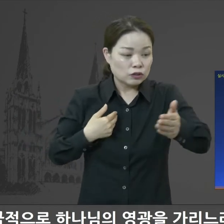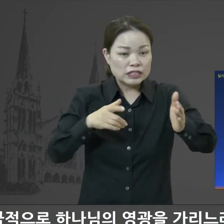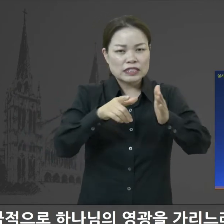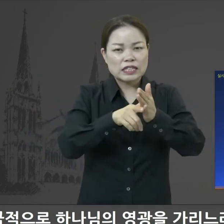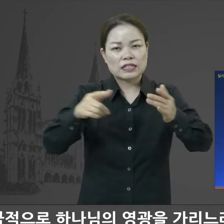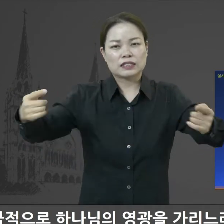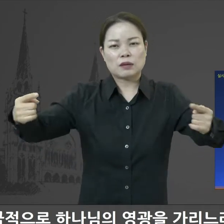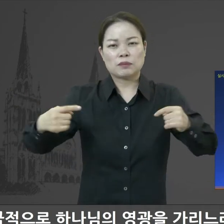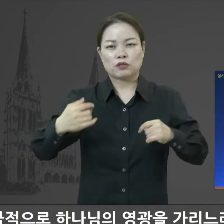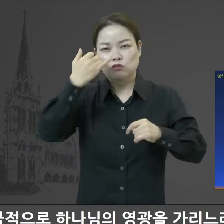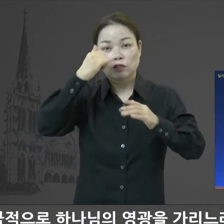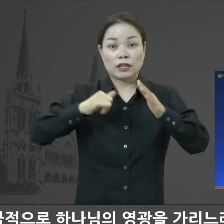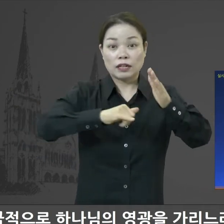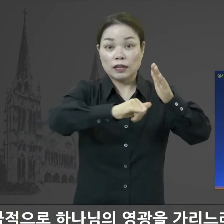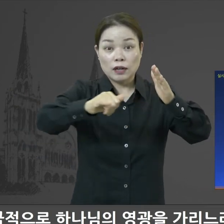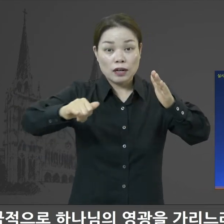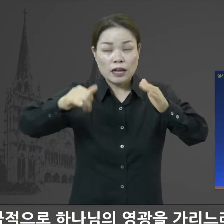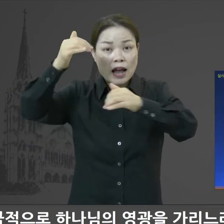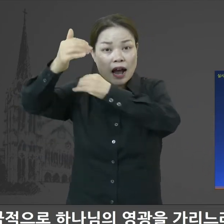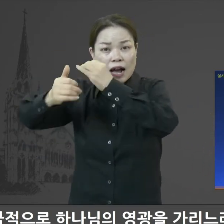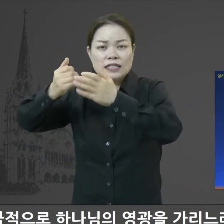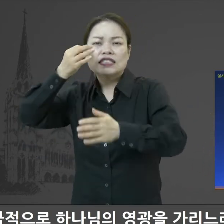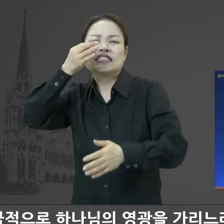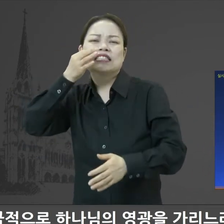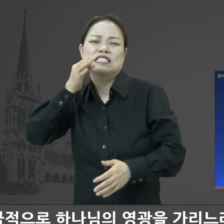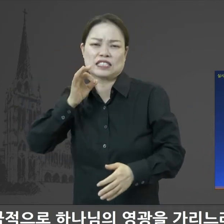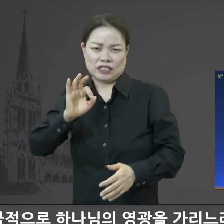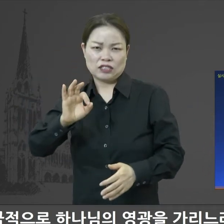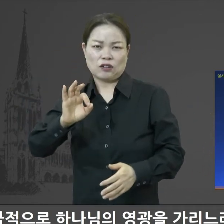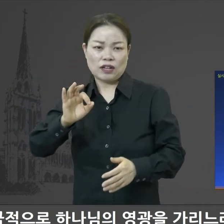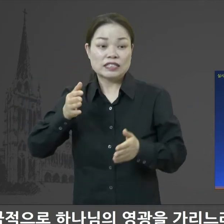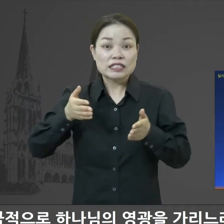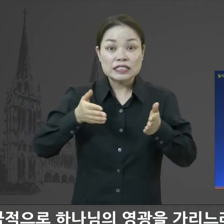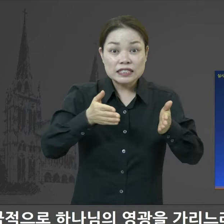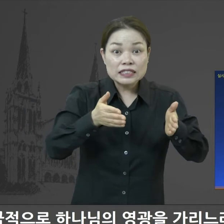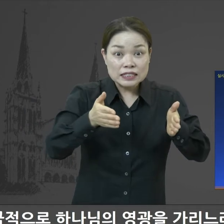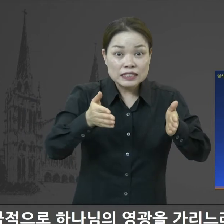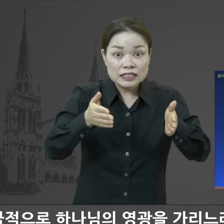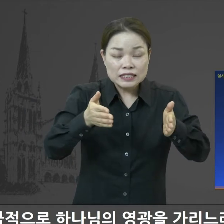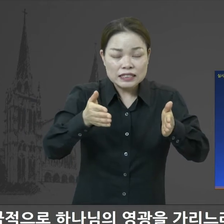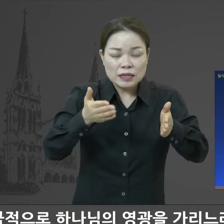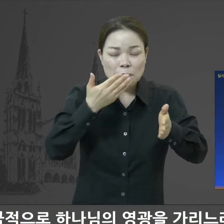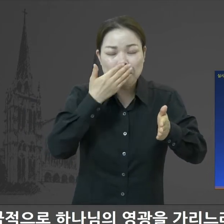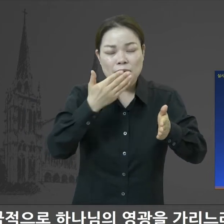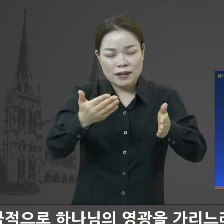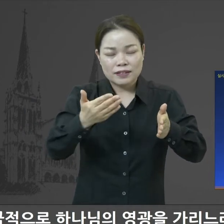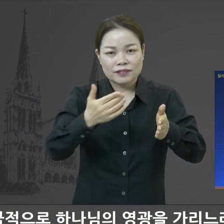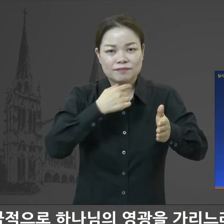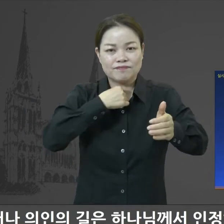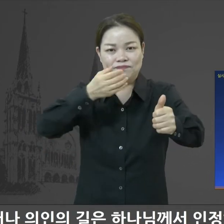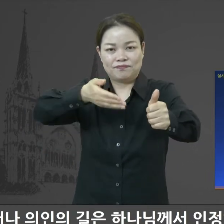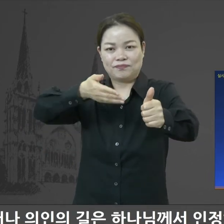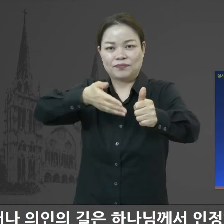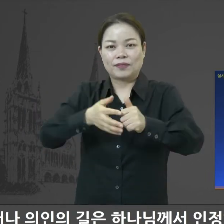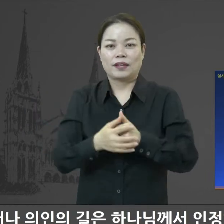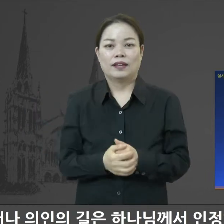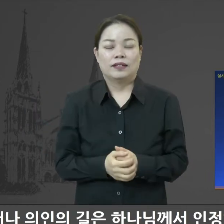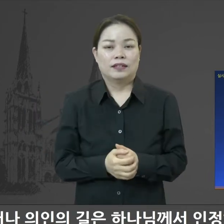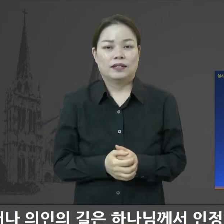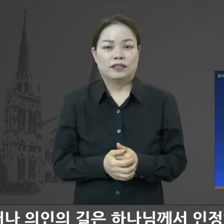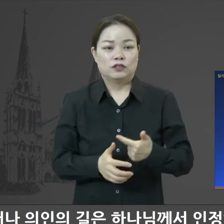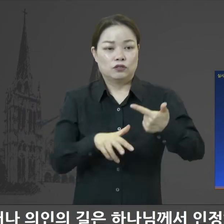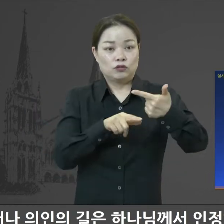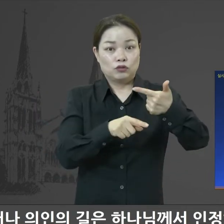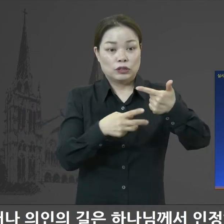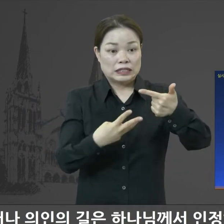시간 참여한 우리 충현의 가족들 하나님의 인정하는 그 길 걸을 수 있기를 간절히 소망합니다. 여러분 6절에